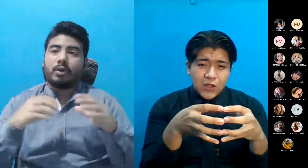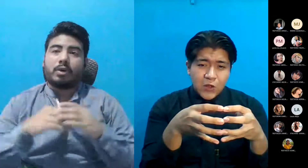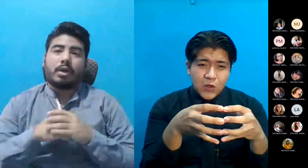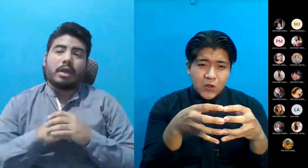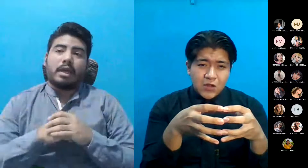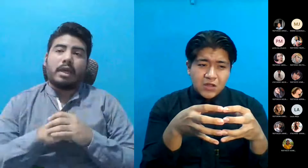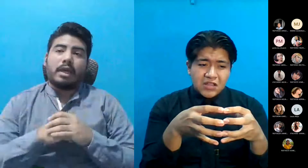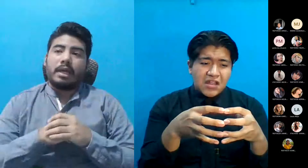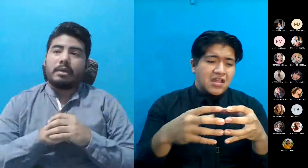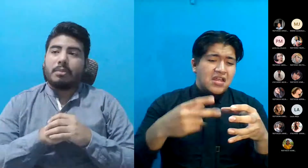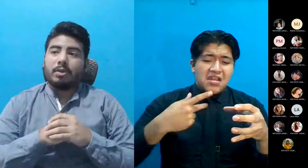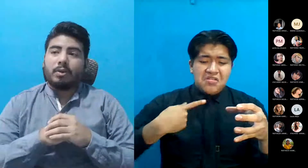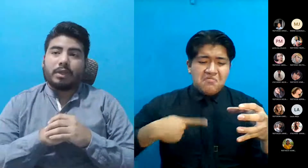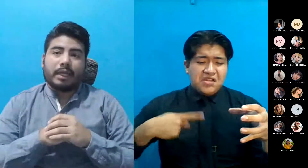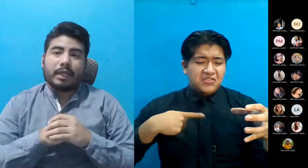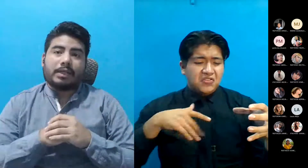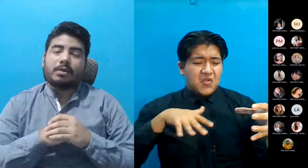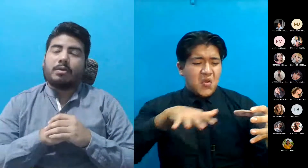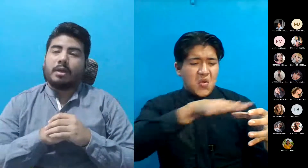un sector